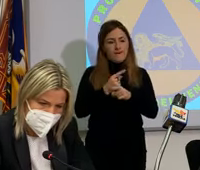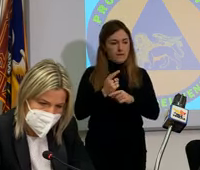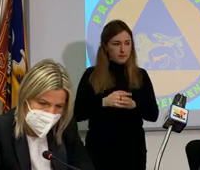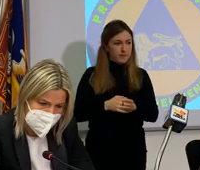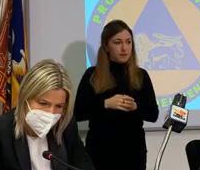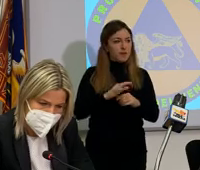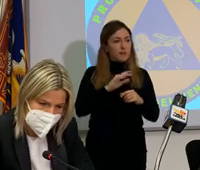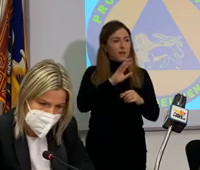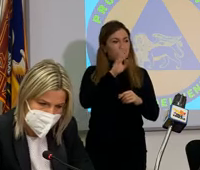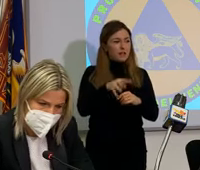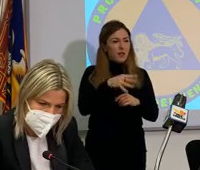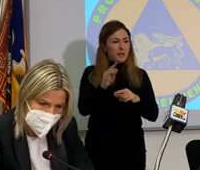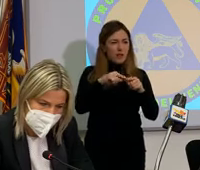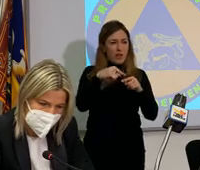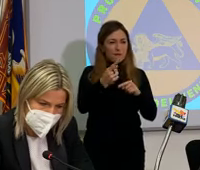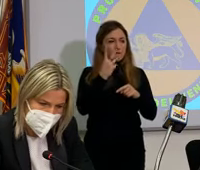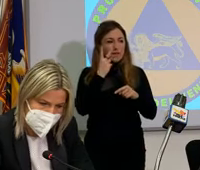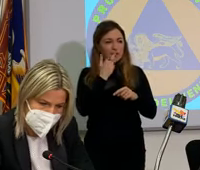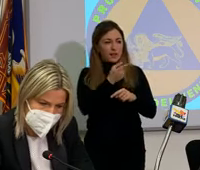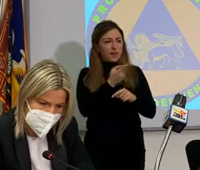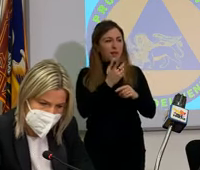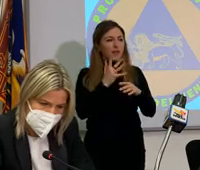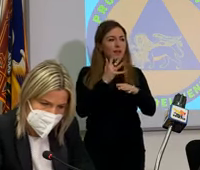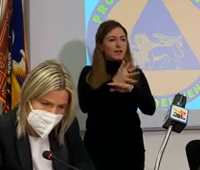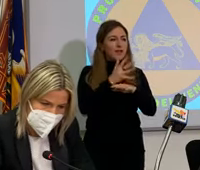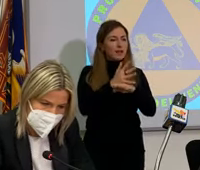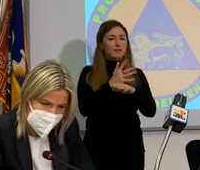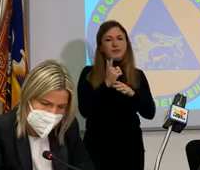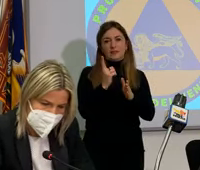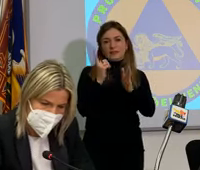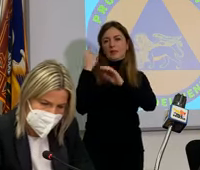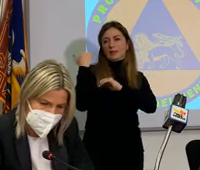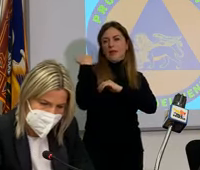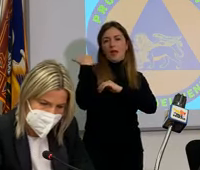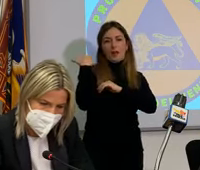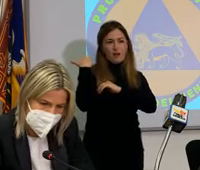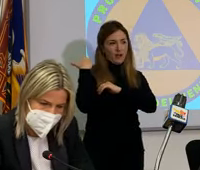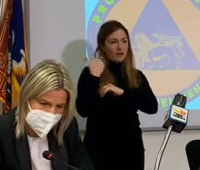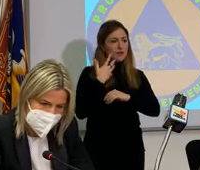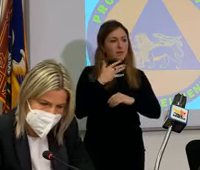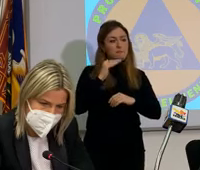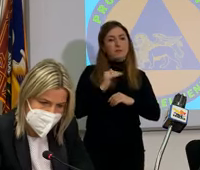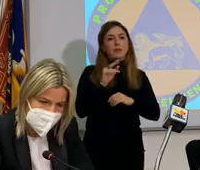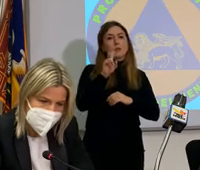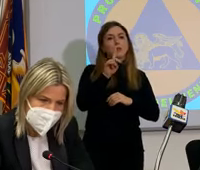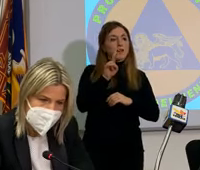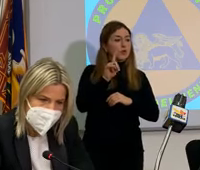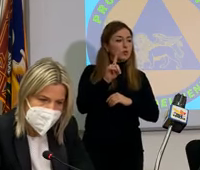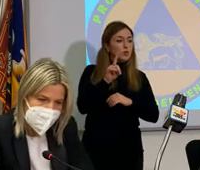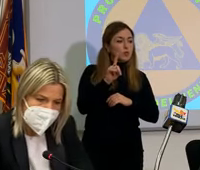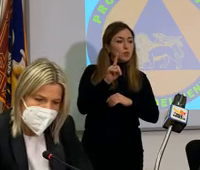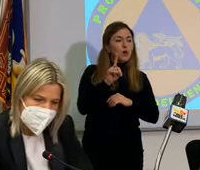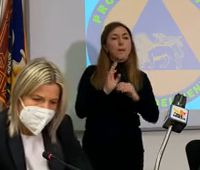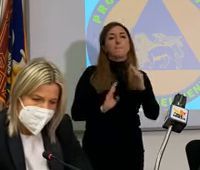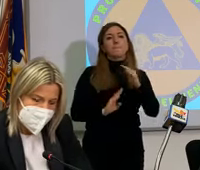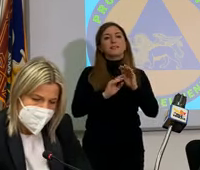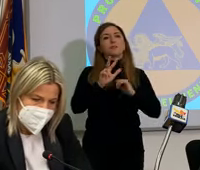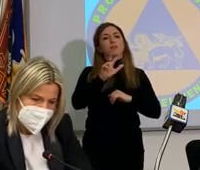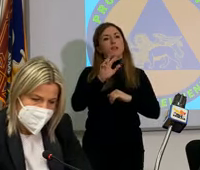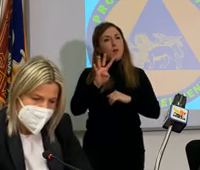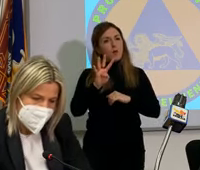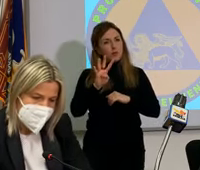la tabella successiva vedete gli ingressi nell'ultima settimana da un minimo di 21 giorno 12 c'è un massimo di 34